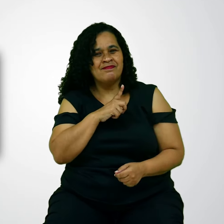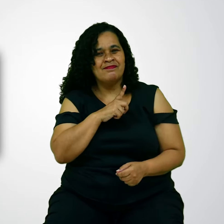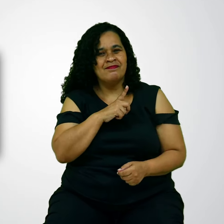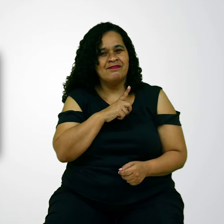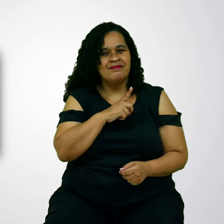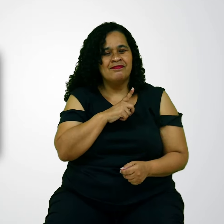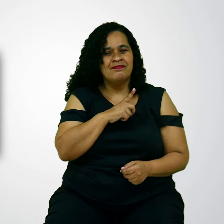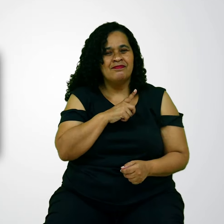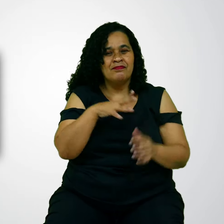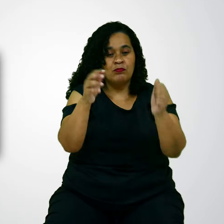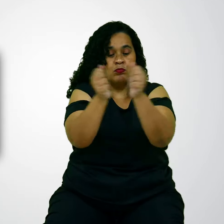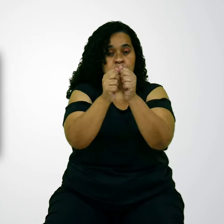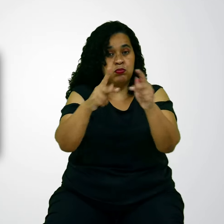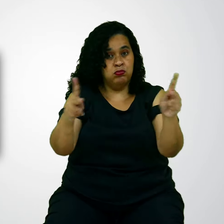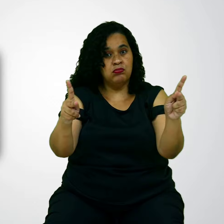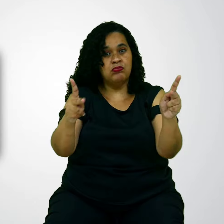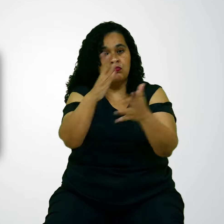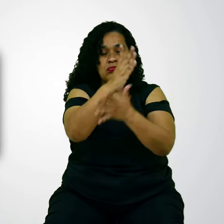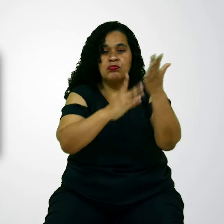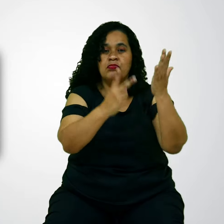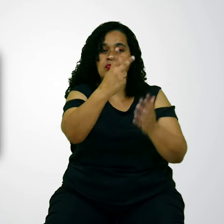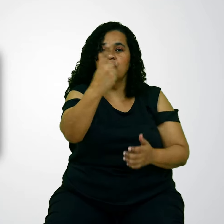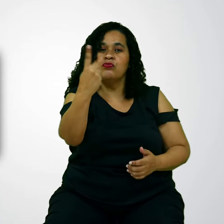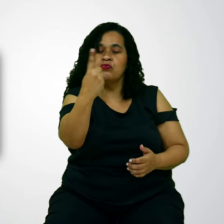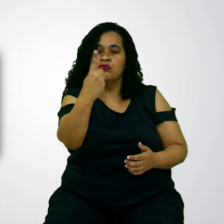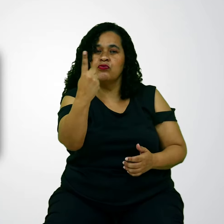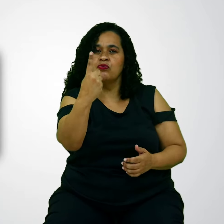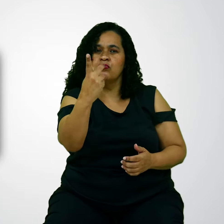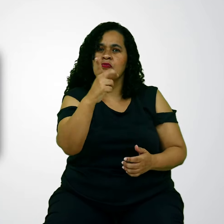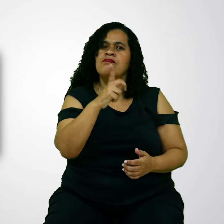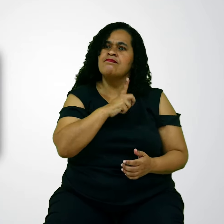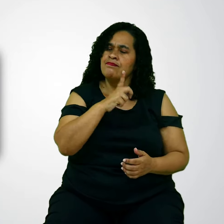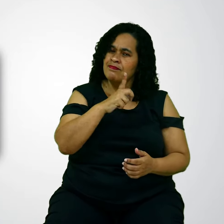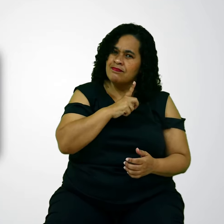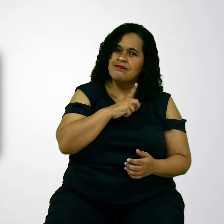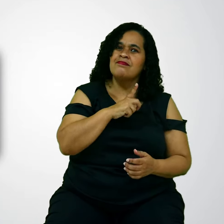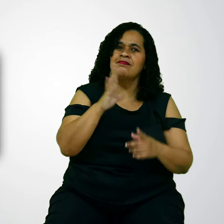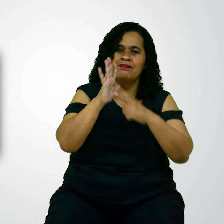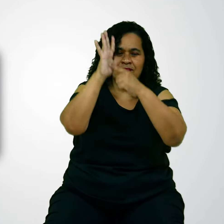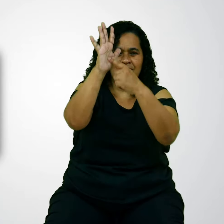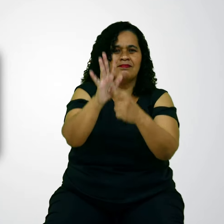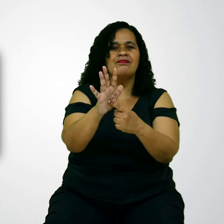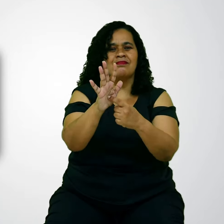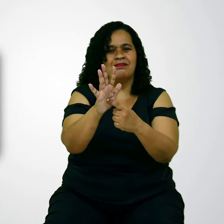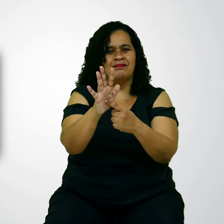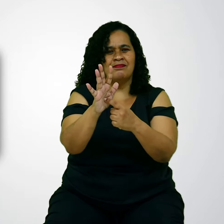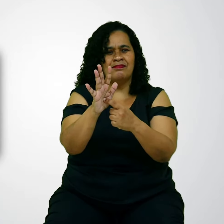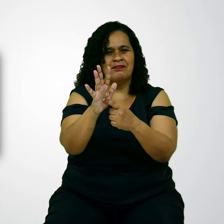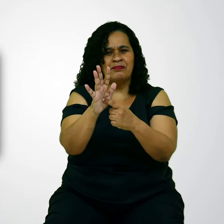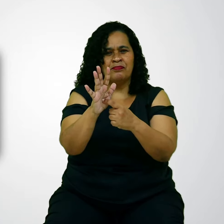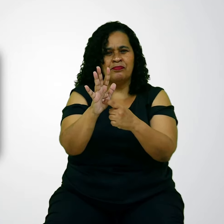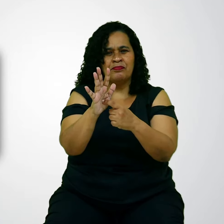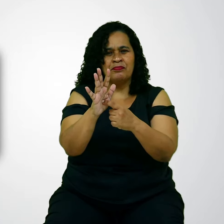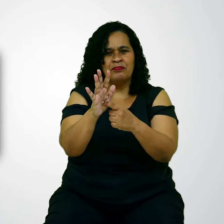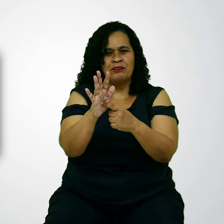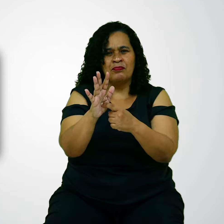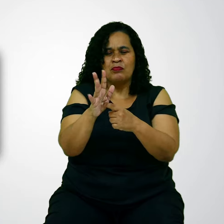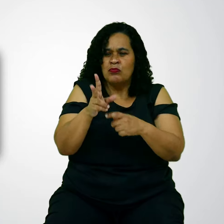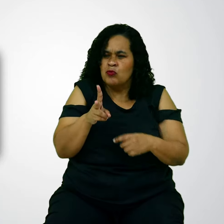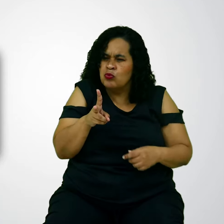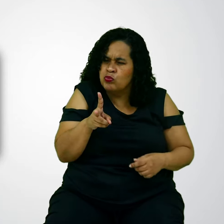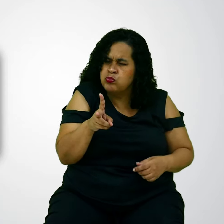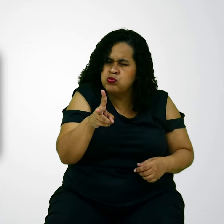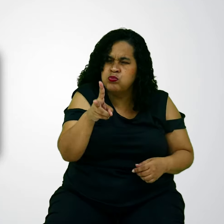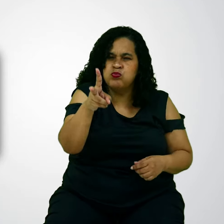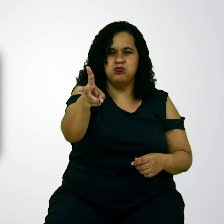Apocalipse, por exemplo, 21, ele tem aqui a cidade ideal para a gente. Então, a gente caminha aqui, o nosso exercício aqui é ter